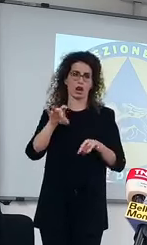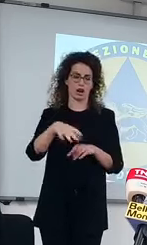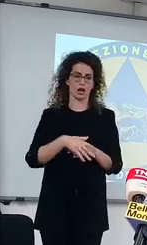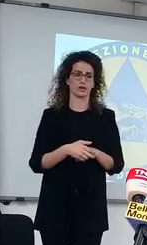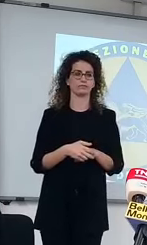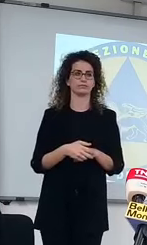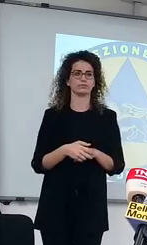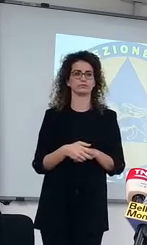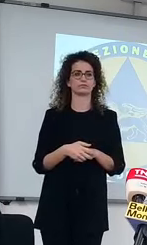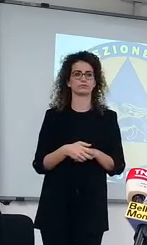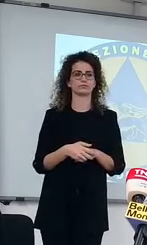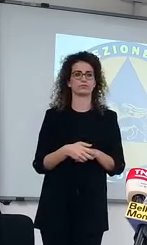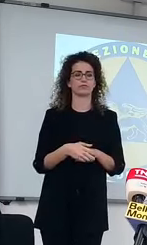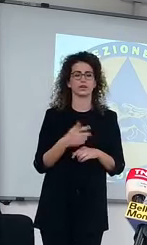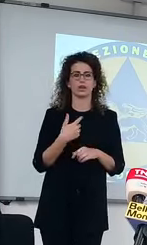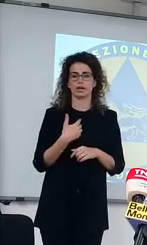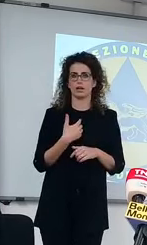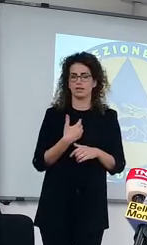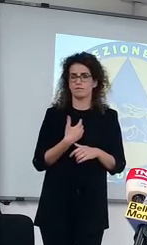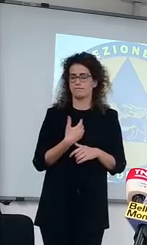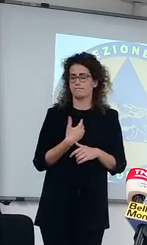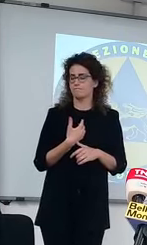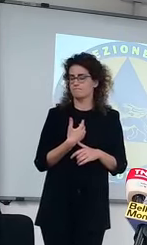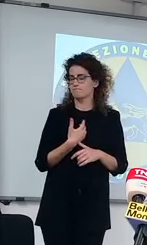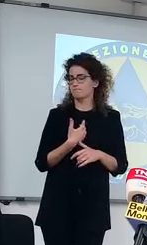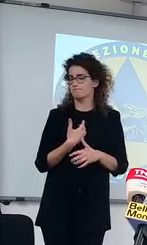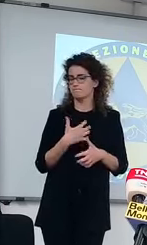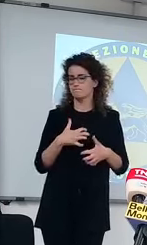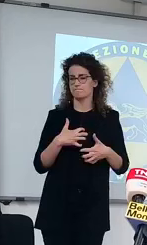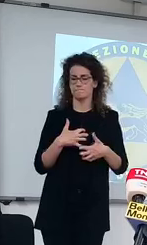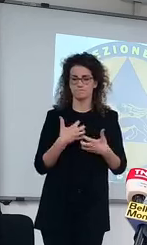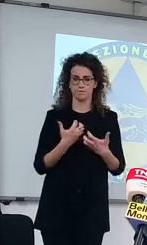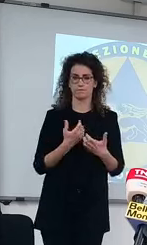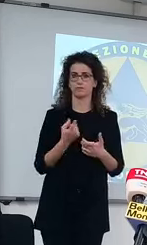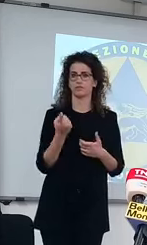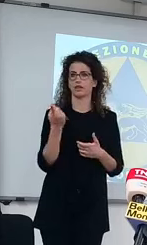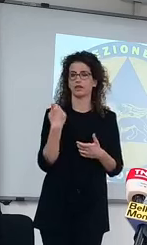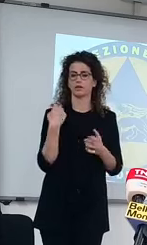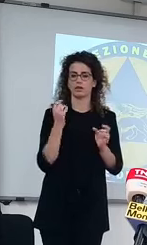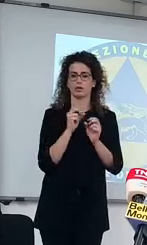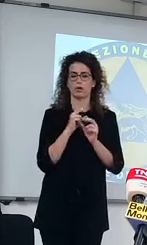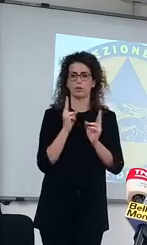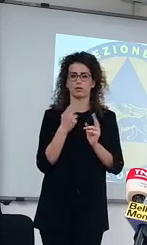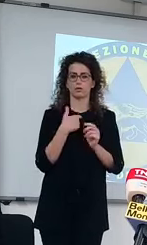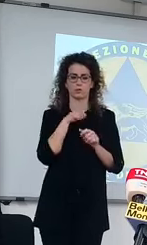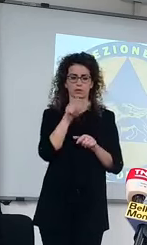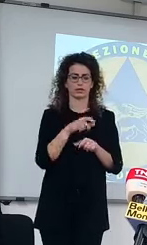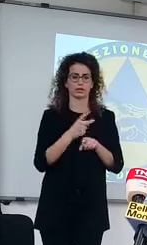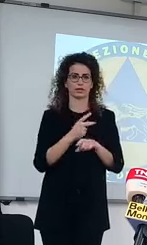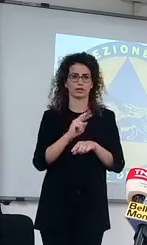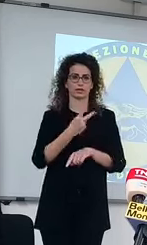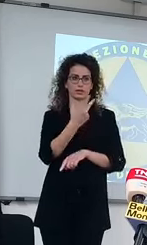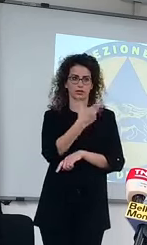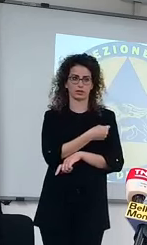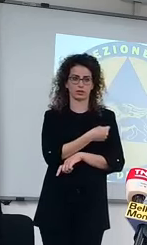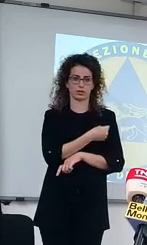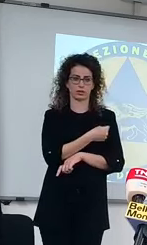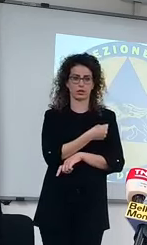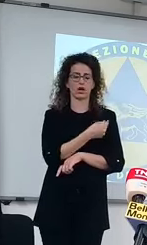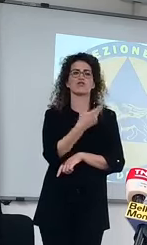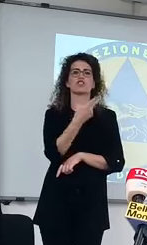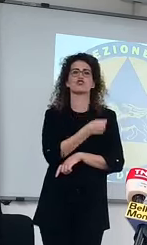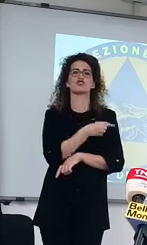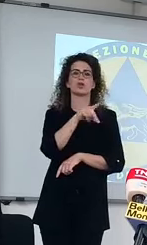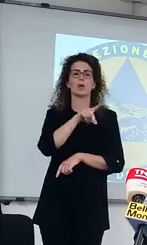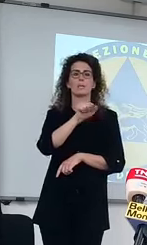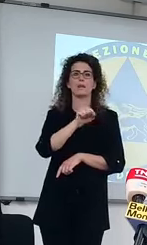io mi sono avvelenato come una vipera ieri, perché ho scoperto che una persona che aveva richiamo aveva il vaccino del papillomavirus